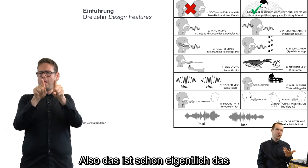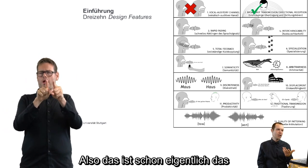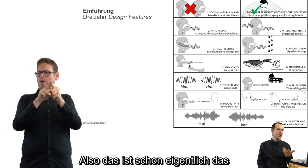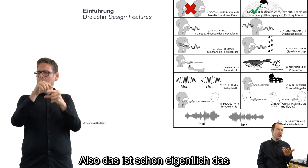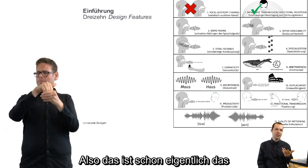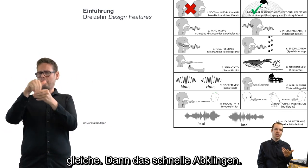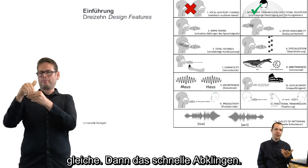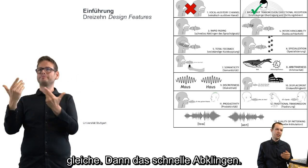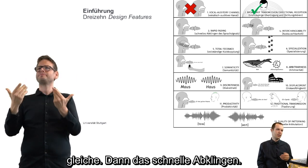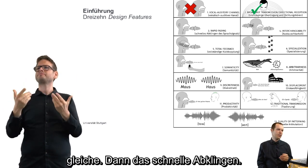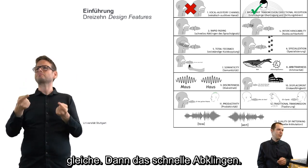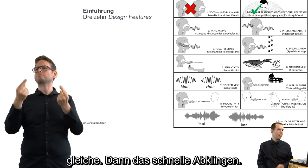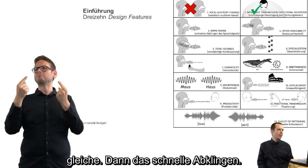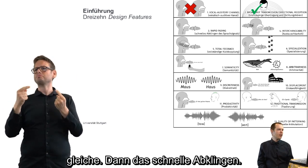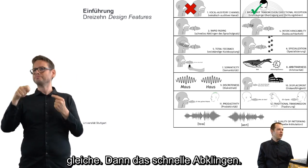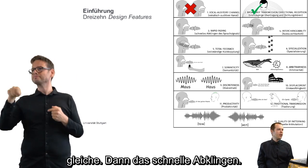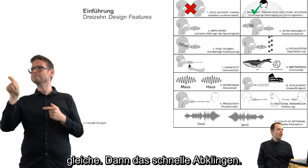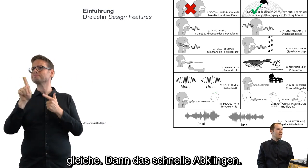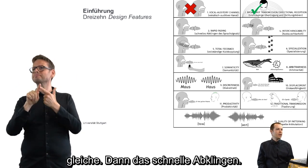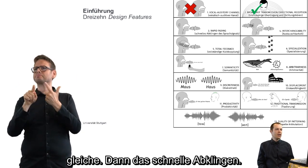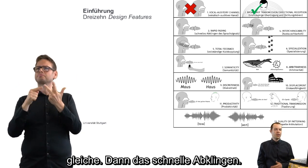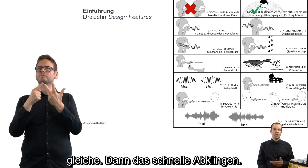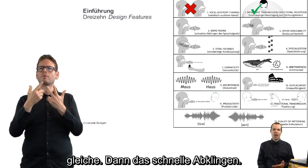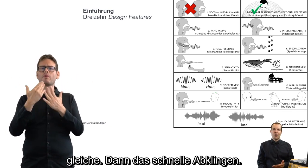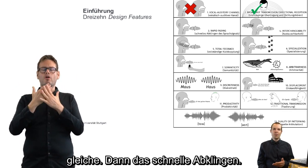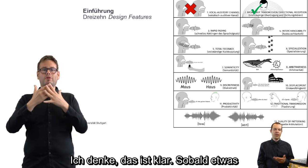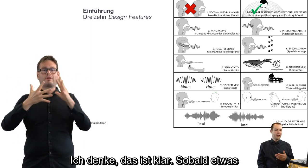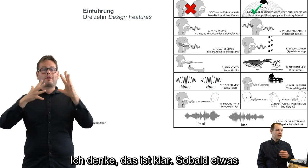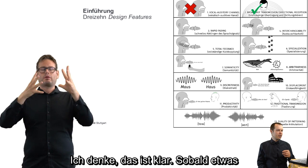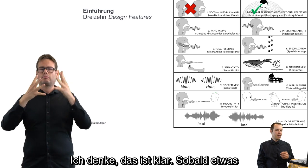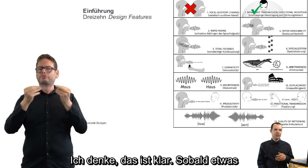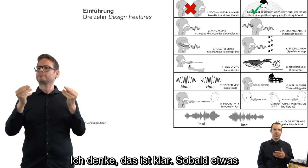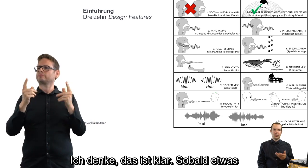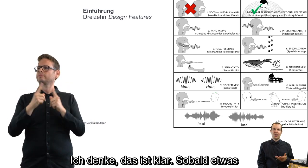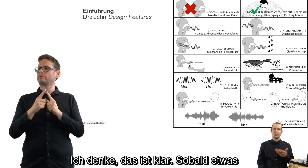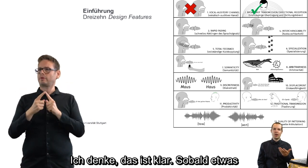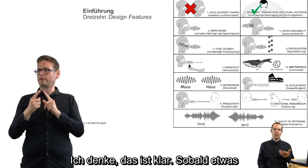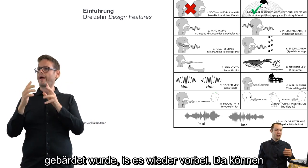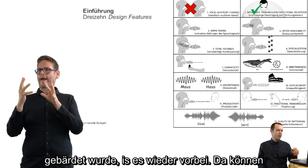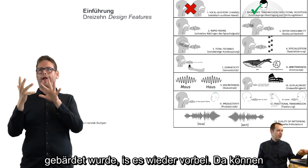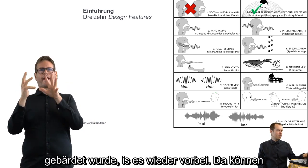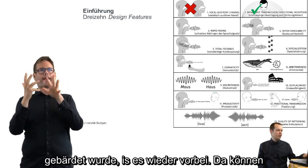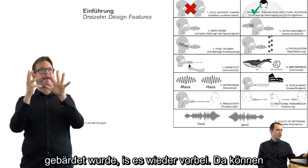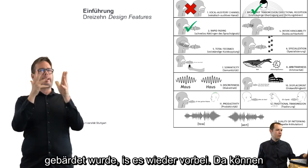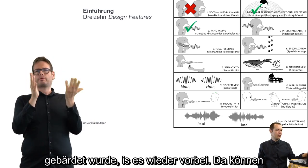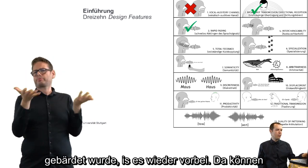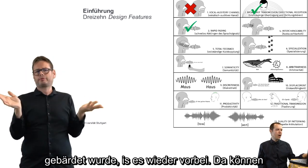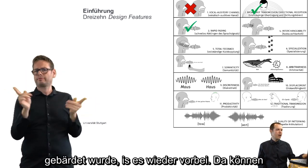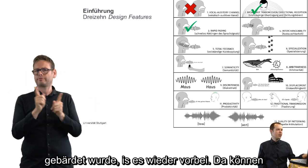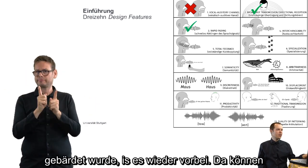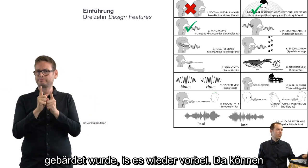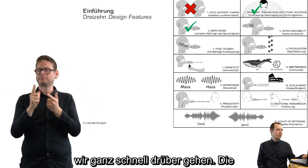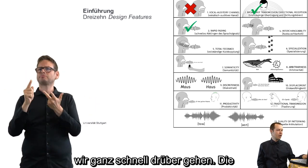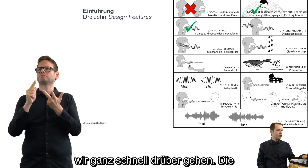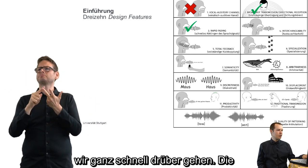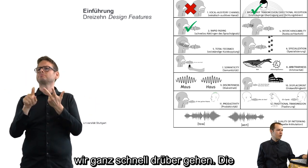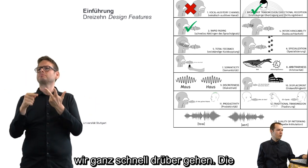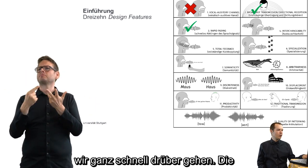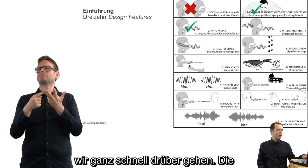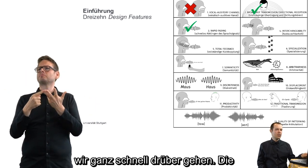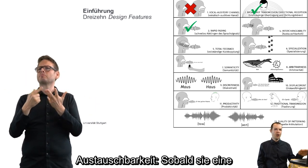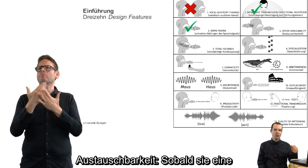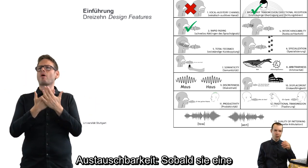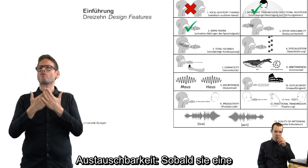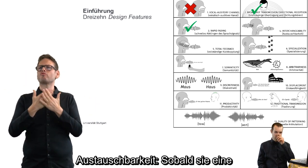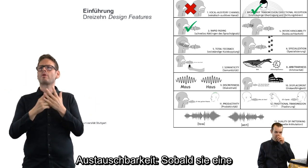Also das ist schon eigentlich das Gleiche. Dann das schnelle Abklingen, ich denke, das ist klar, sobald etwas gebärdet ist, ist es wieder vorbei. Da können wir ganz schnell